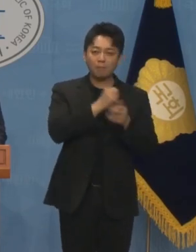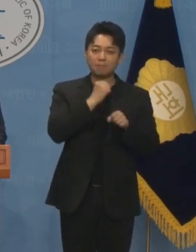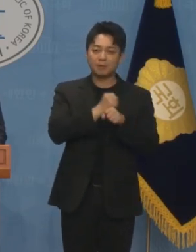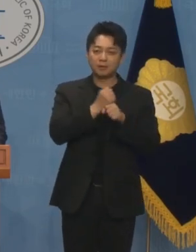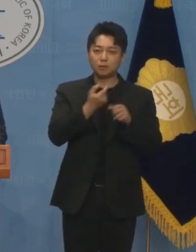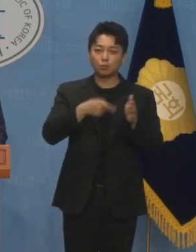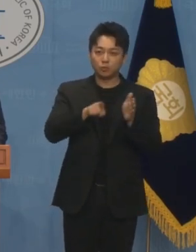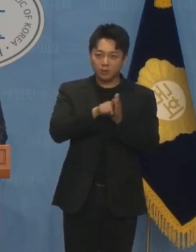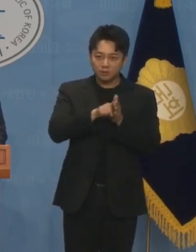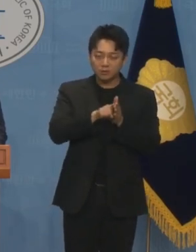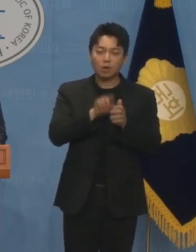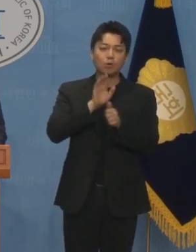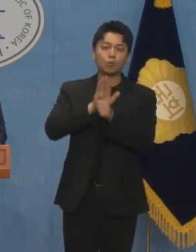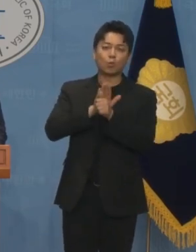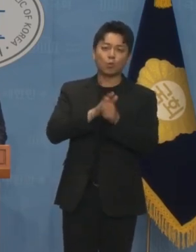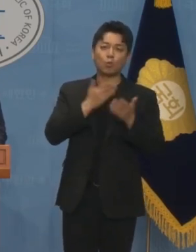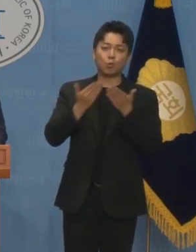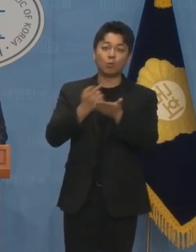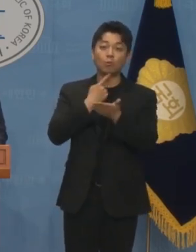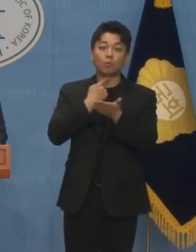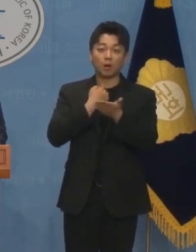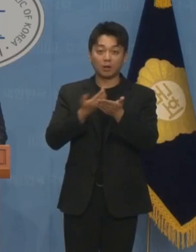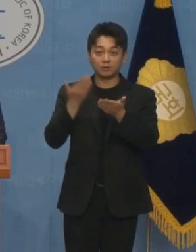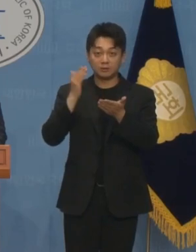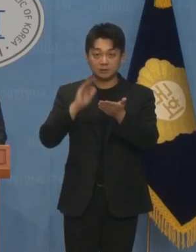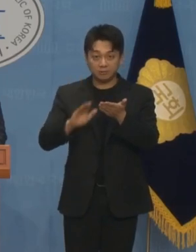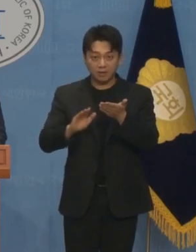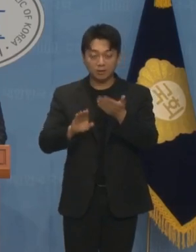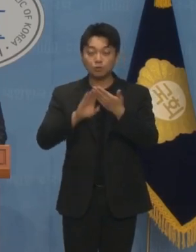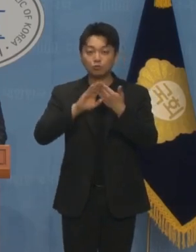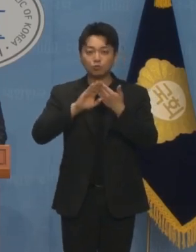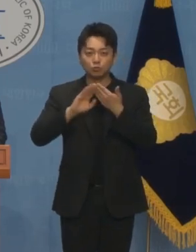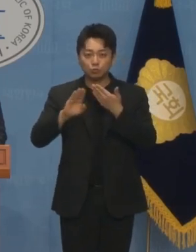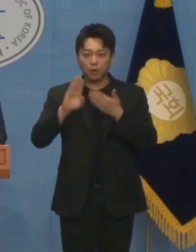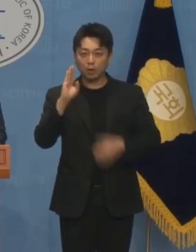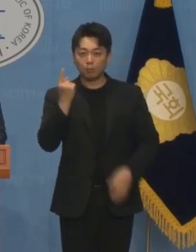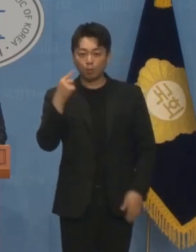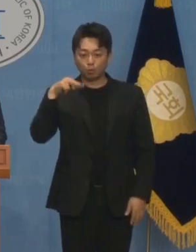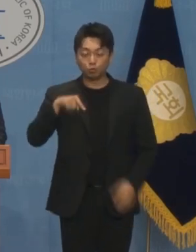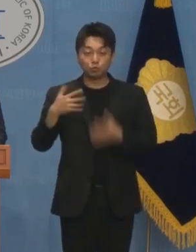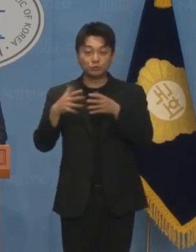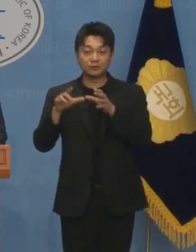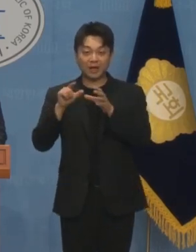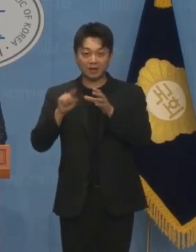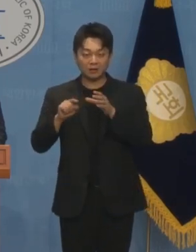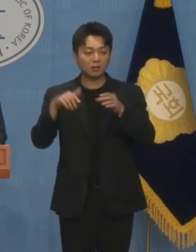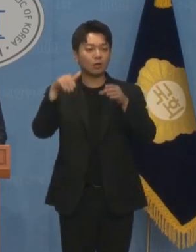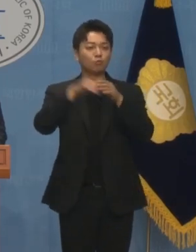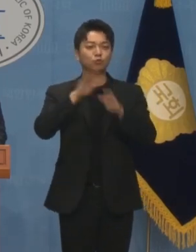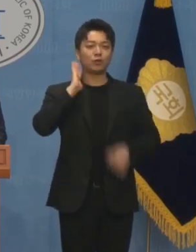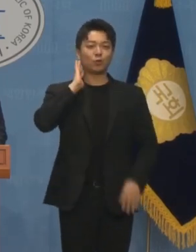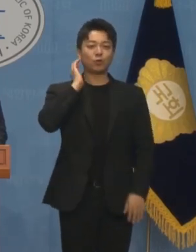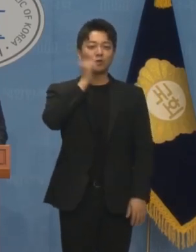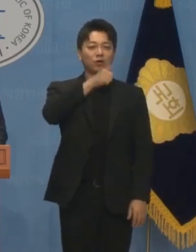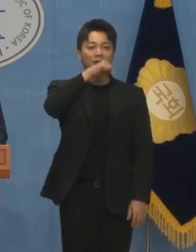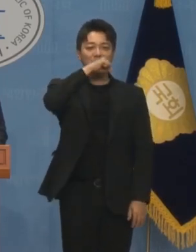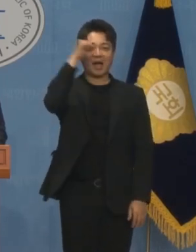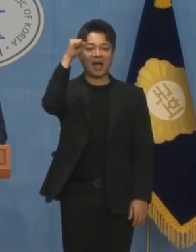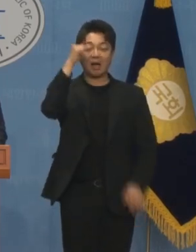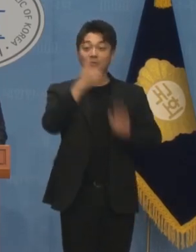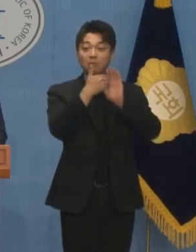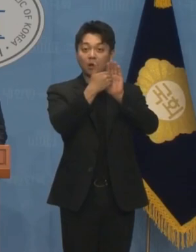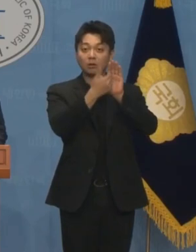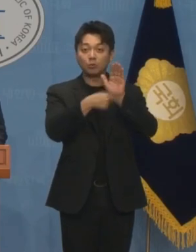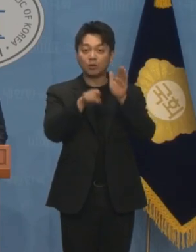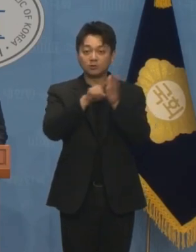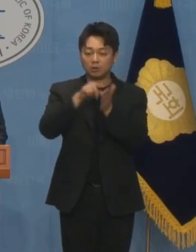협조했지만 보수정당은 20대 국회에서 문재인 정부의 국정 성과 원천 차단을 위해 법안